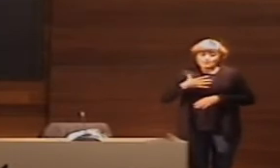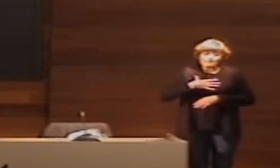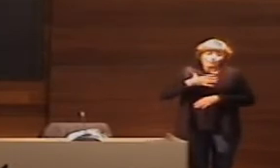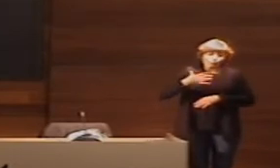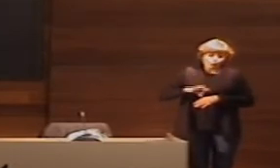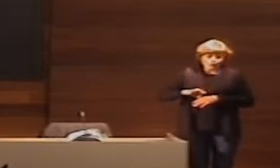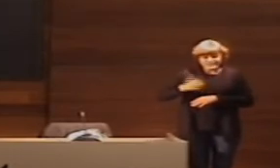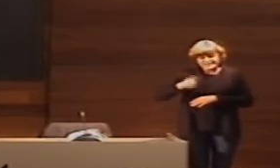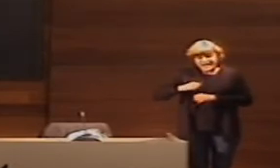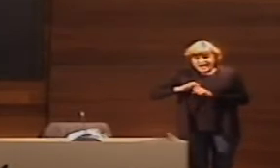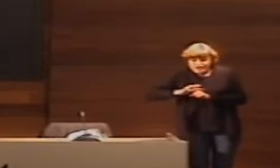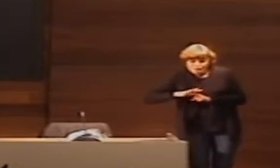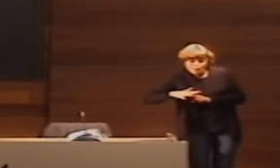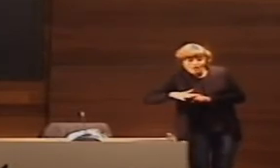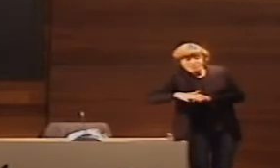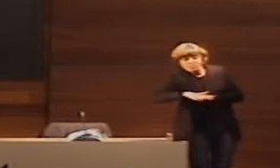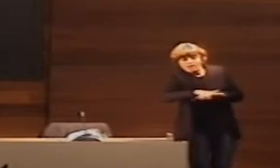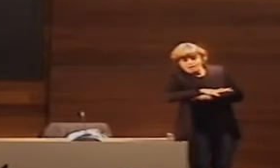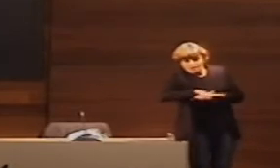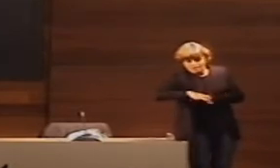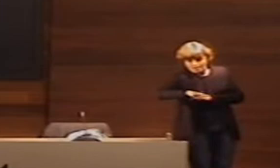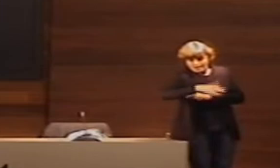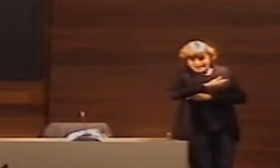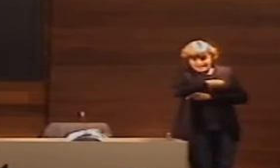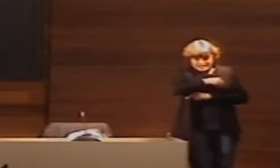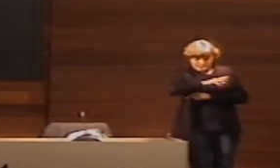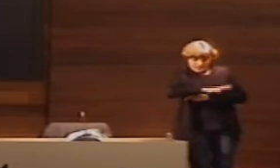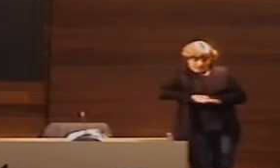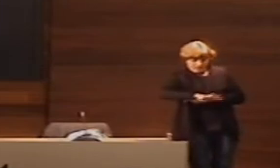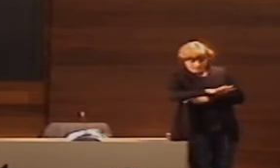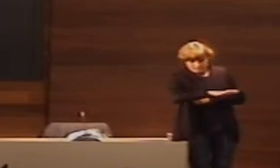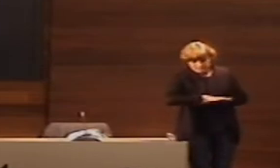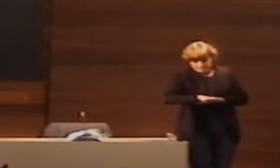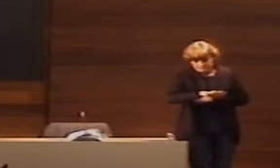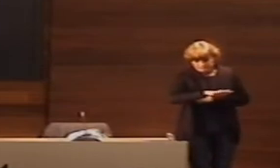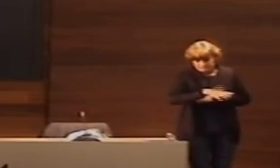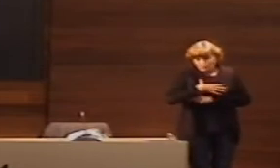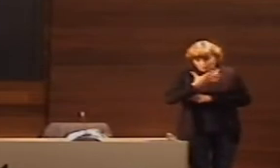cascada para otras zonas, porque el modelo actual no tiene sentido y solamente beneficia